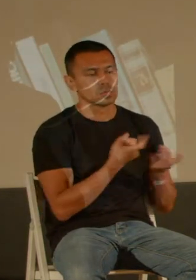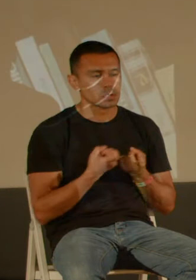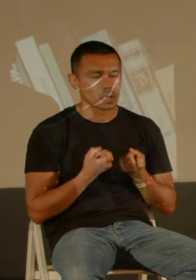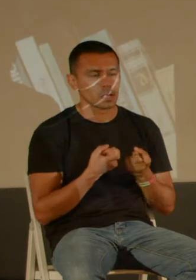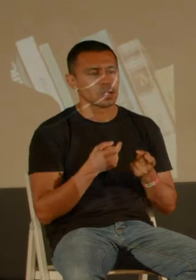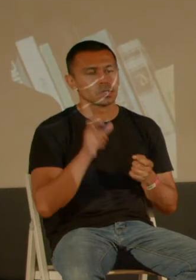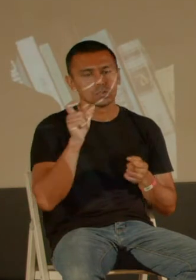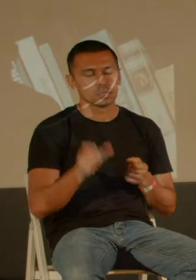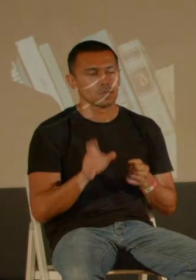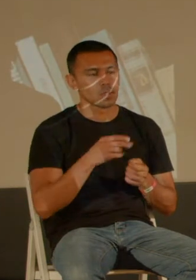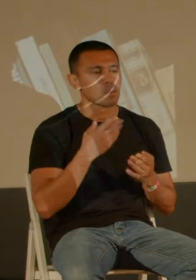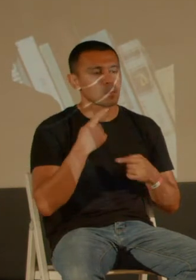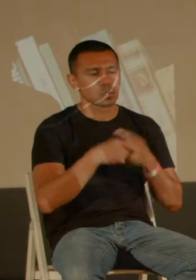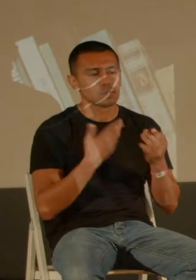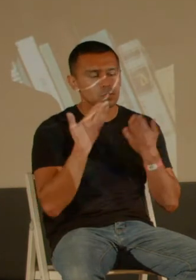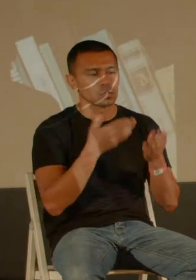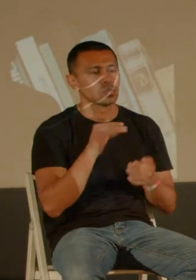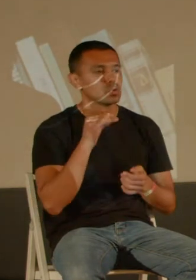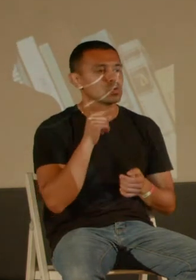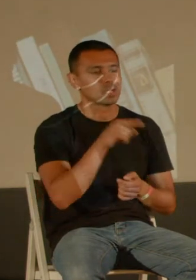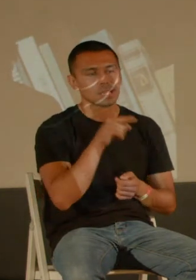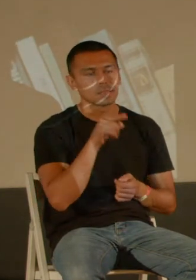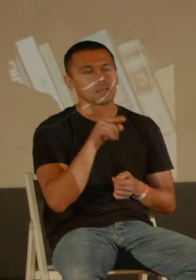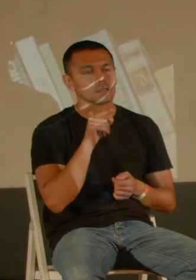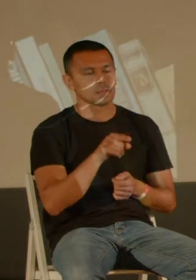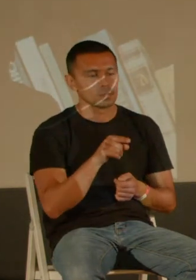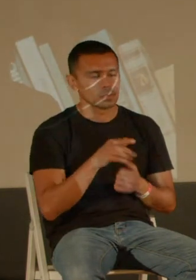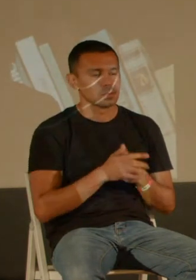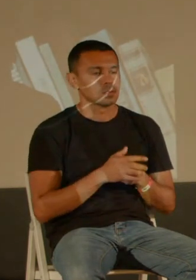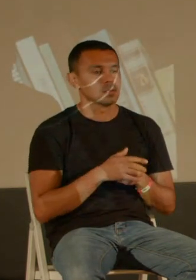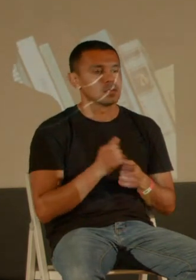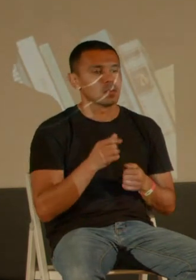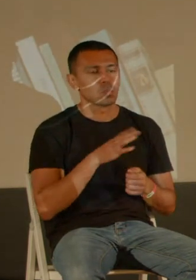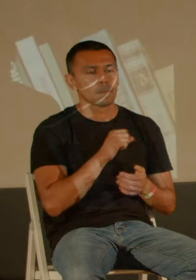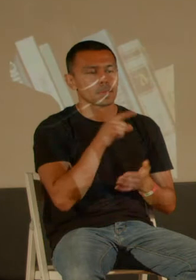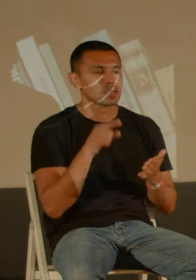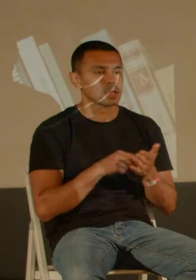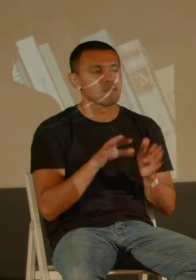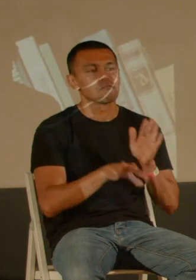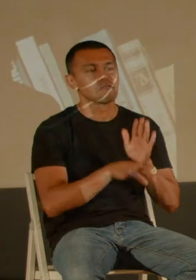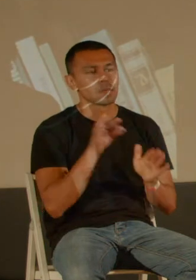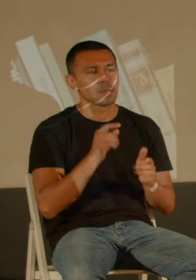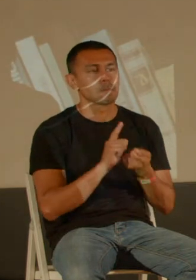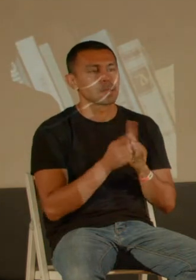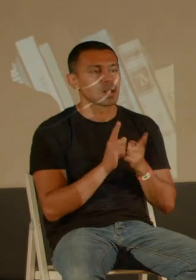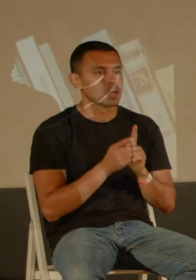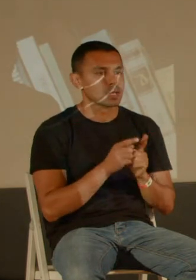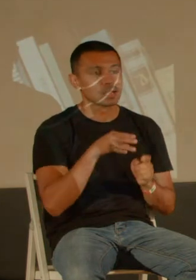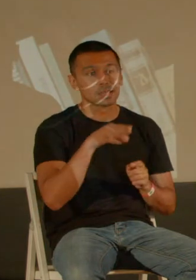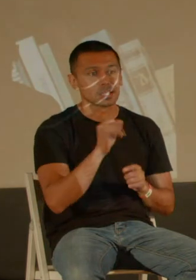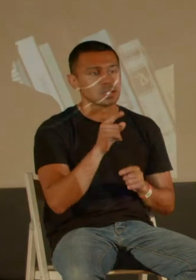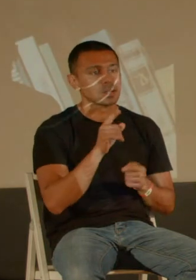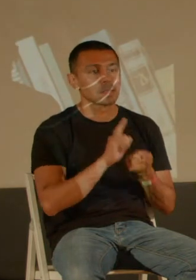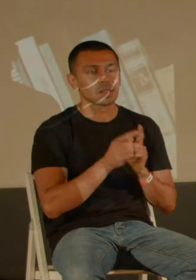діалог, і вона постійно звертається до нього «ю». І от було питання, вибір, перекладати «ти»